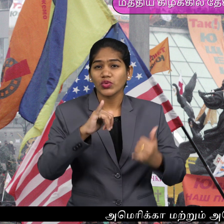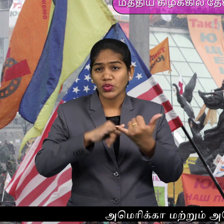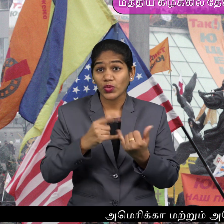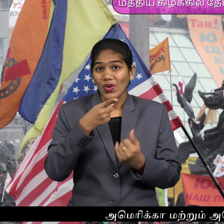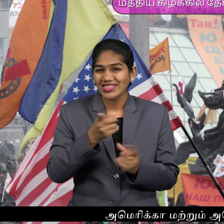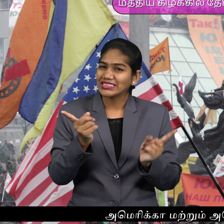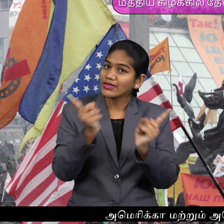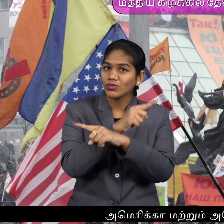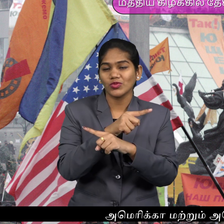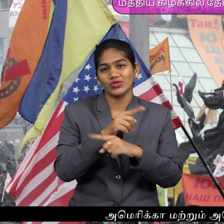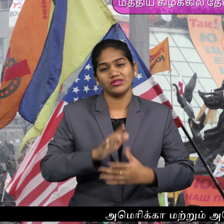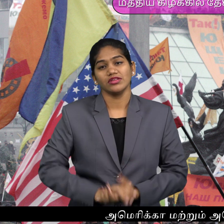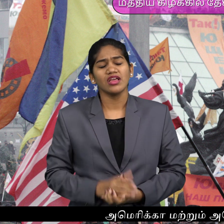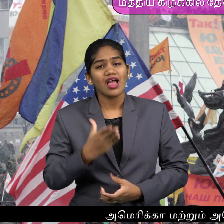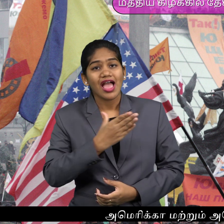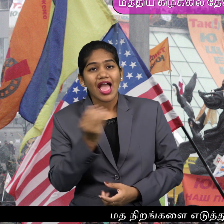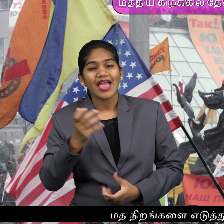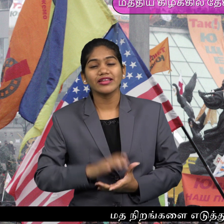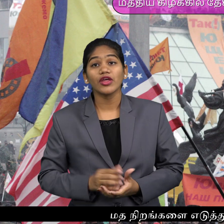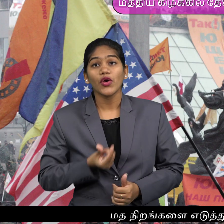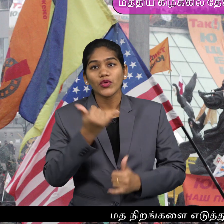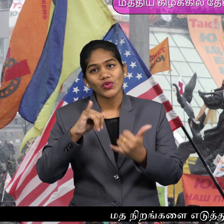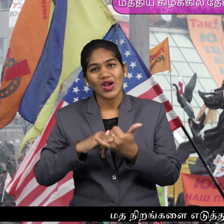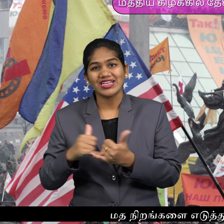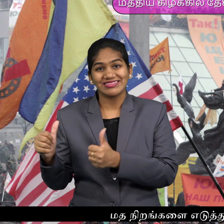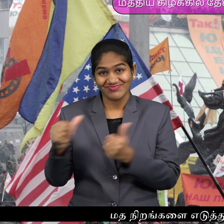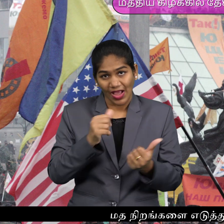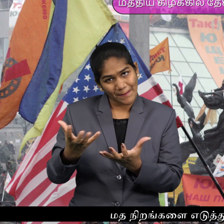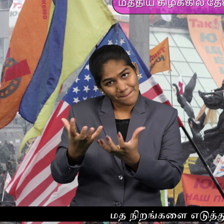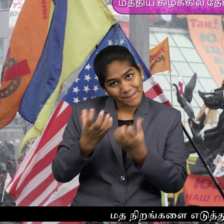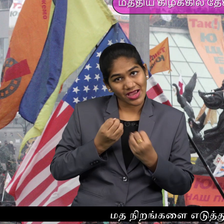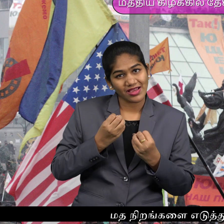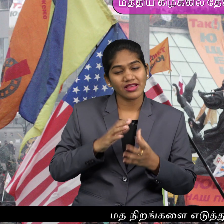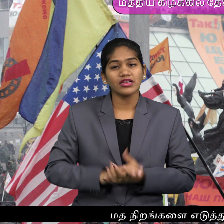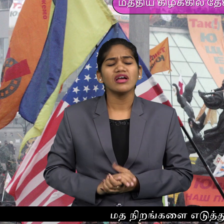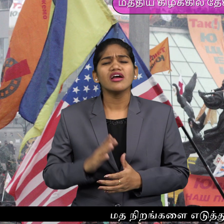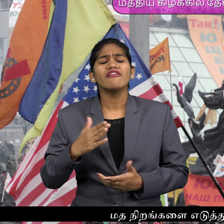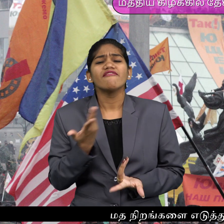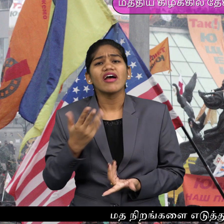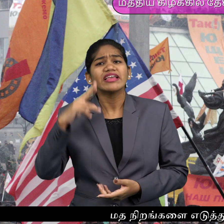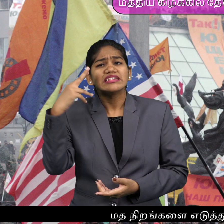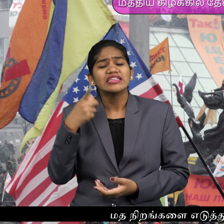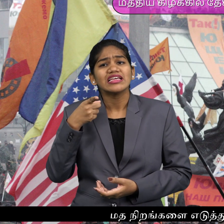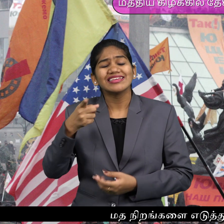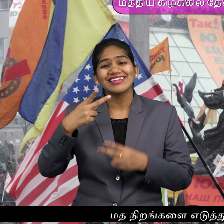அமெரிக்க மற்றும் அமெரிக்க ஆதரவு ஆட்சிகள் மத நிறங்களை எடுத்துக்கொள்வதற்கு எதிர்ப்பு.